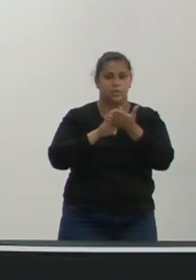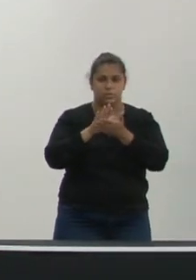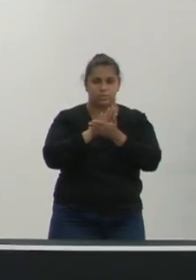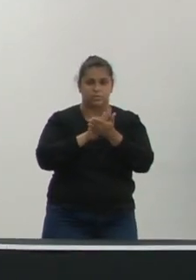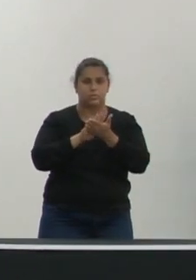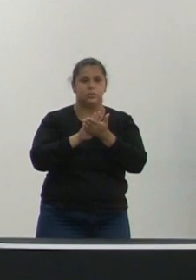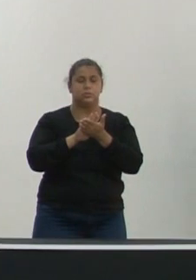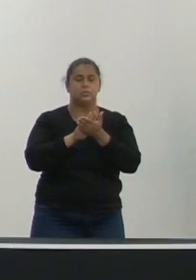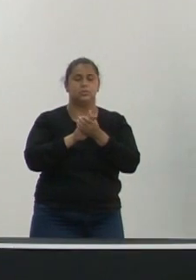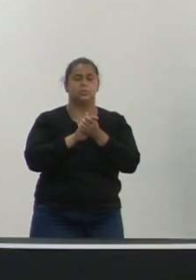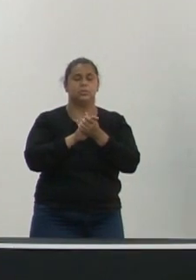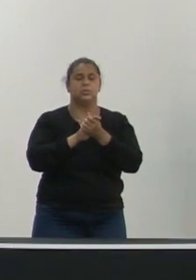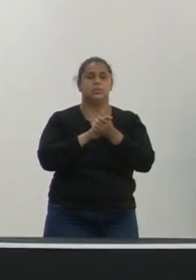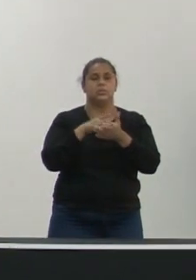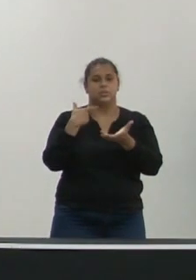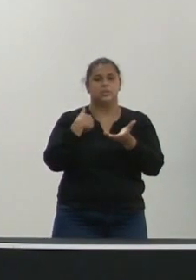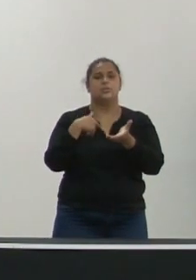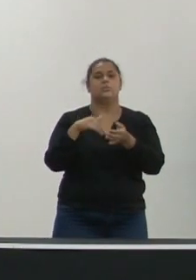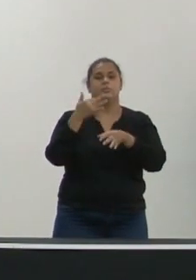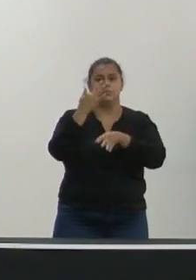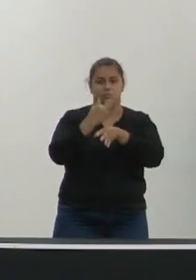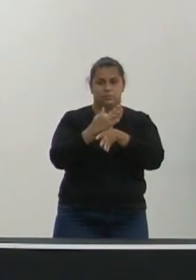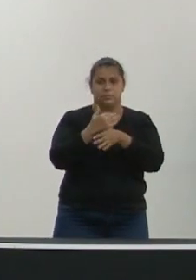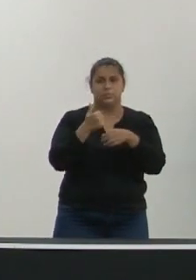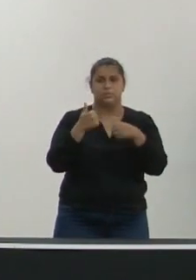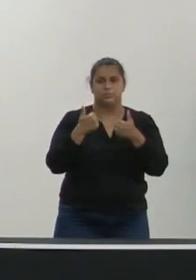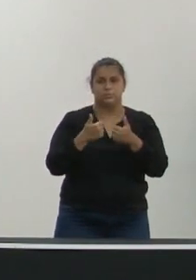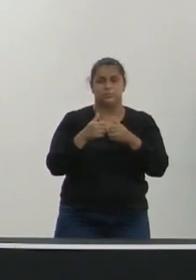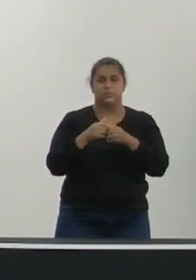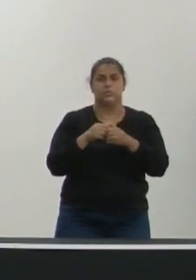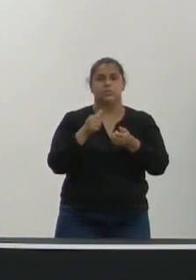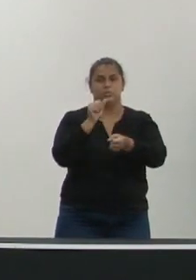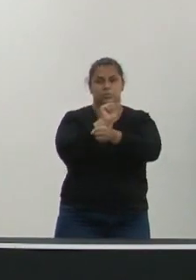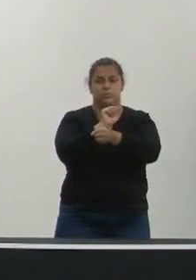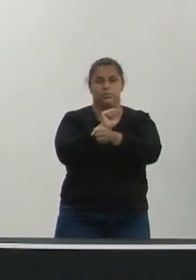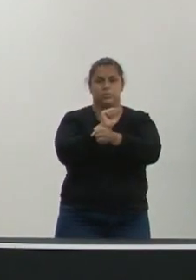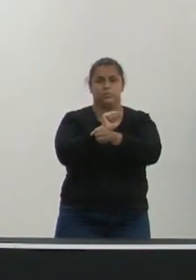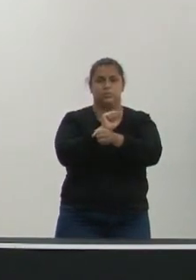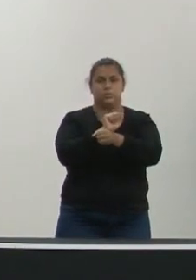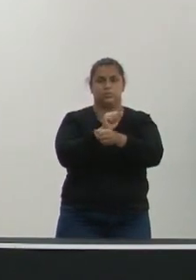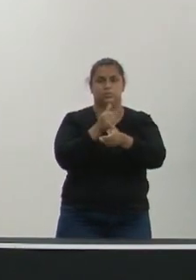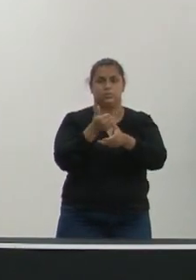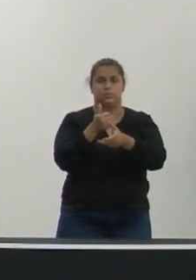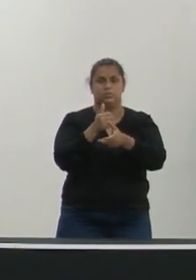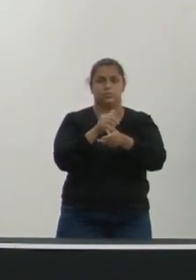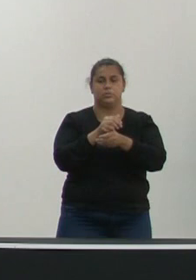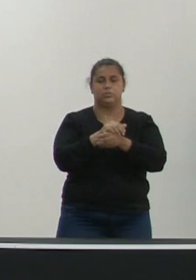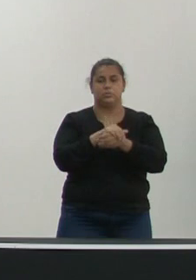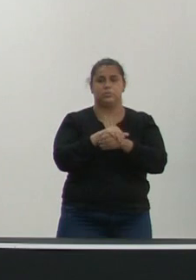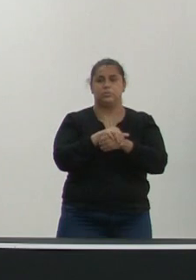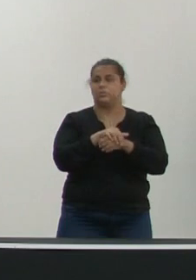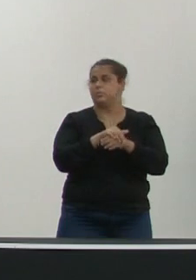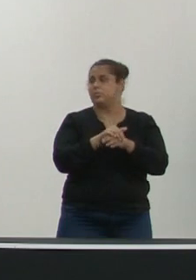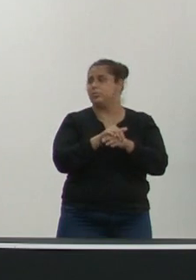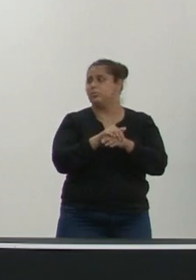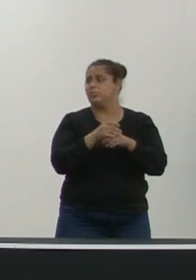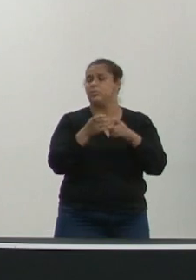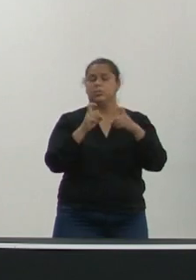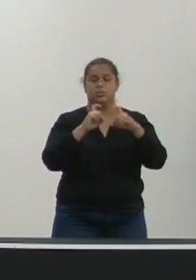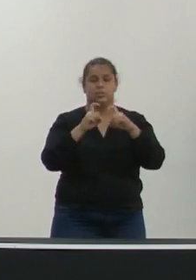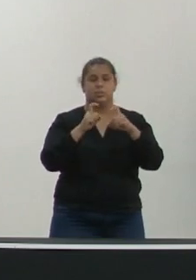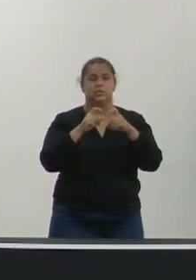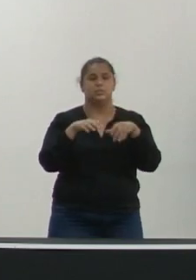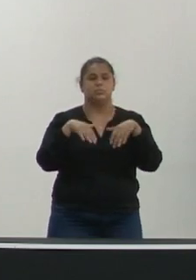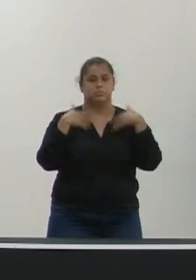formalmente a sua ausência. Estamos aguardando o doutor Aloysio para a sessão de